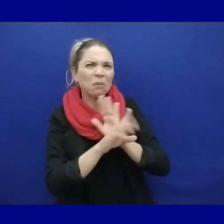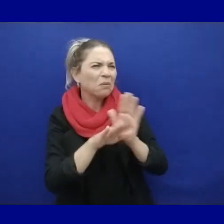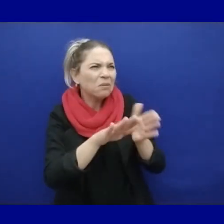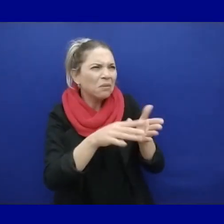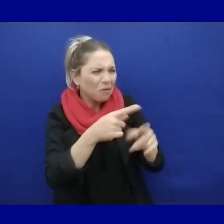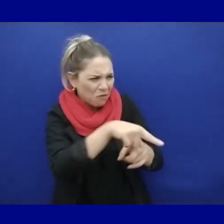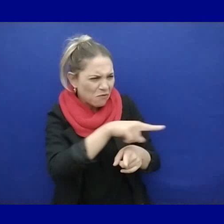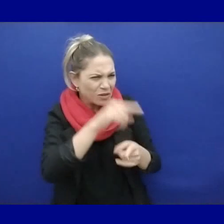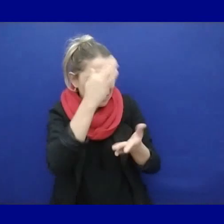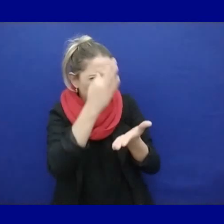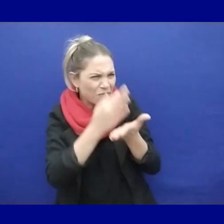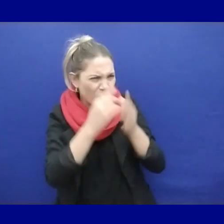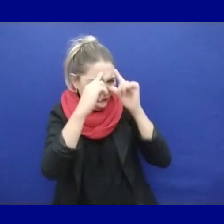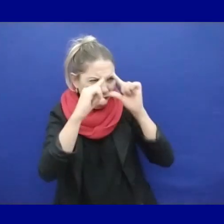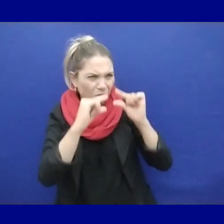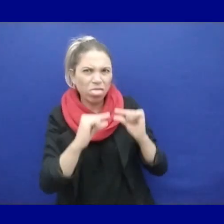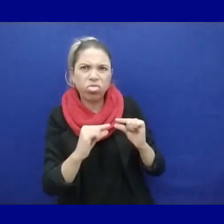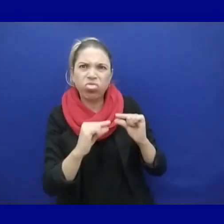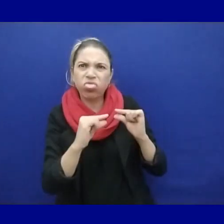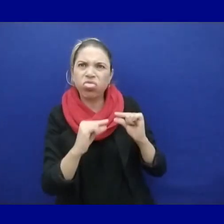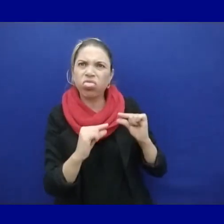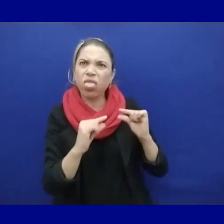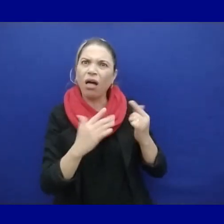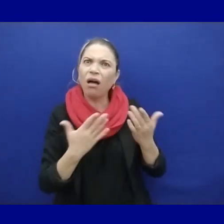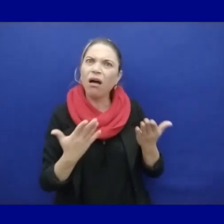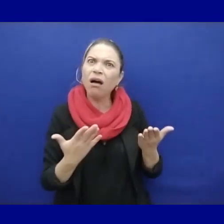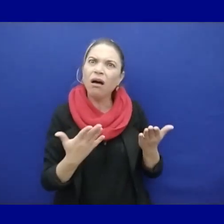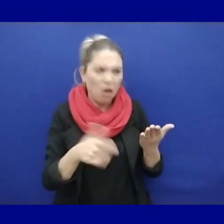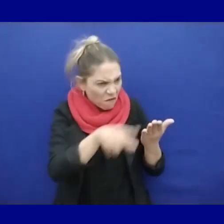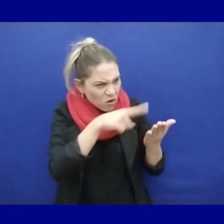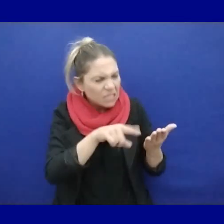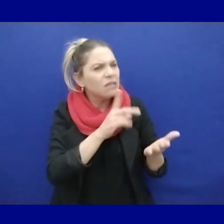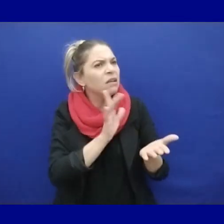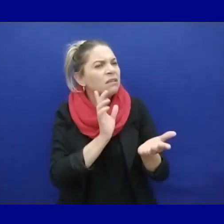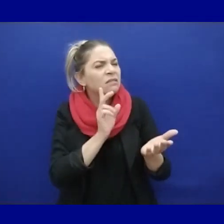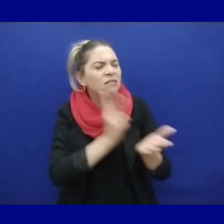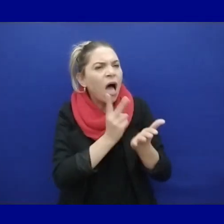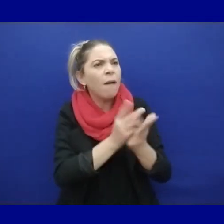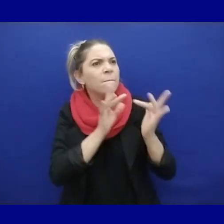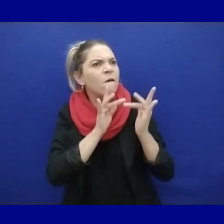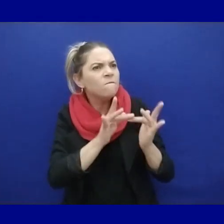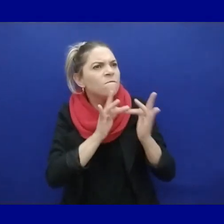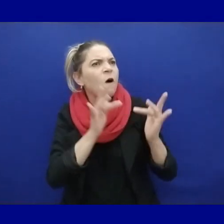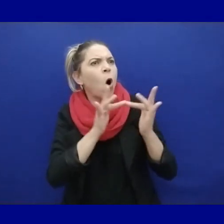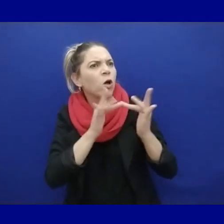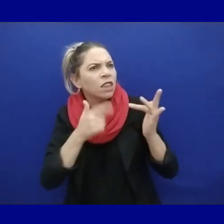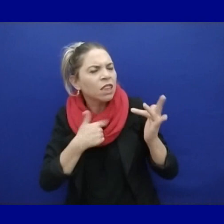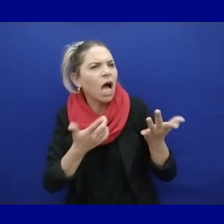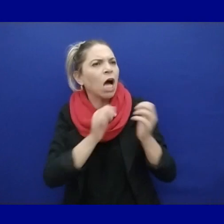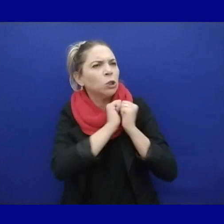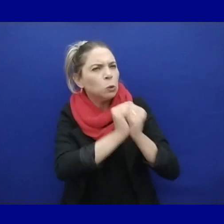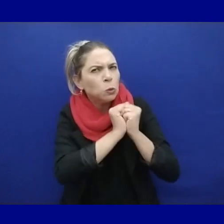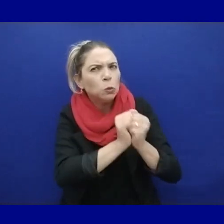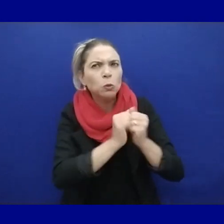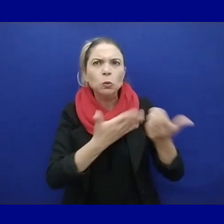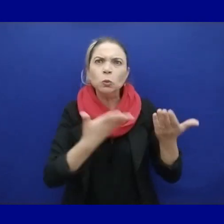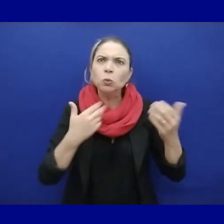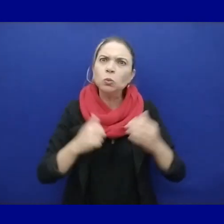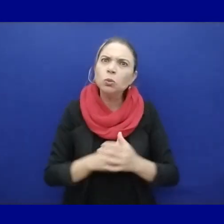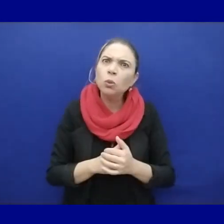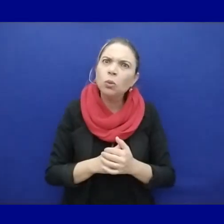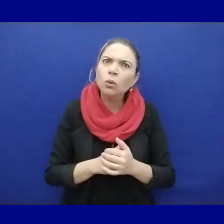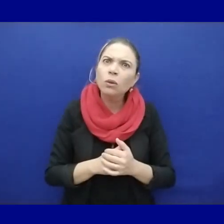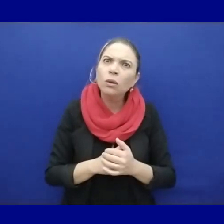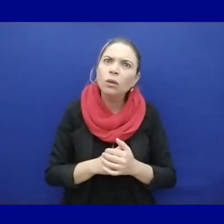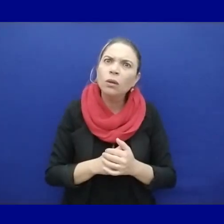pequena? Vocês já não sabem que Deus os ouviu tantas vezes? Ouviu quando, por meio